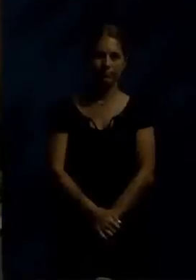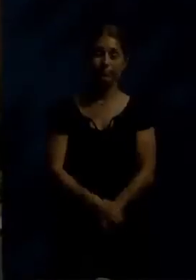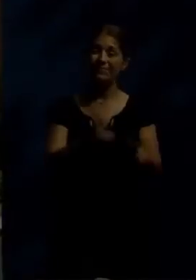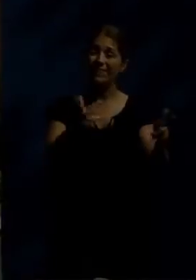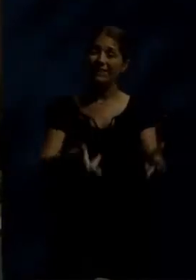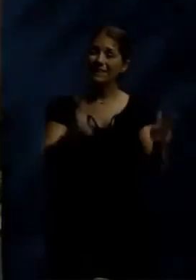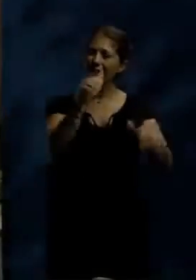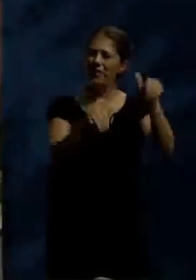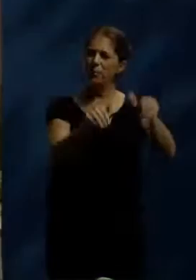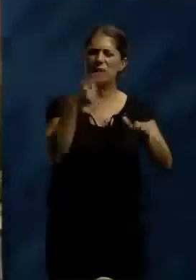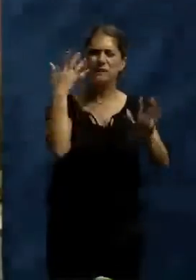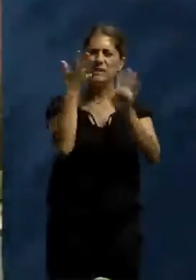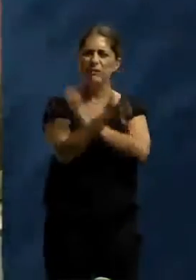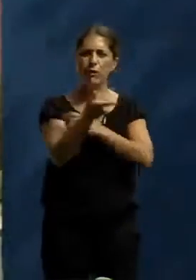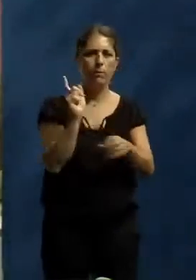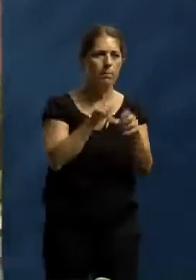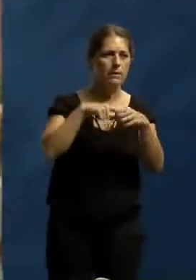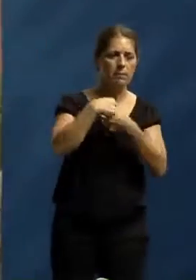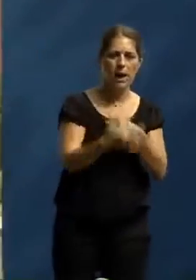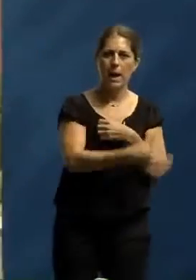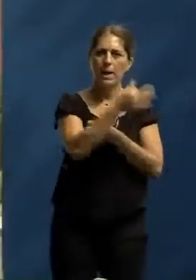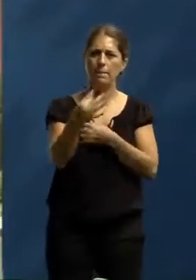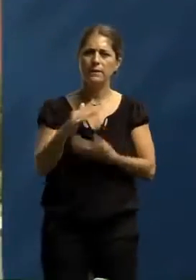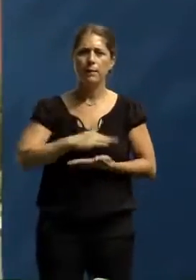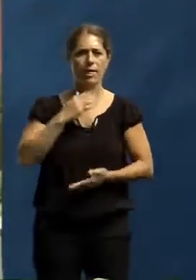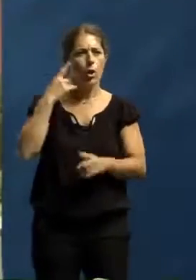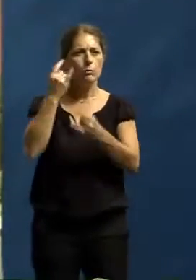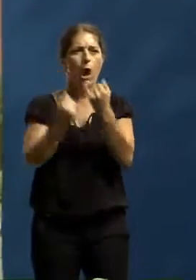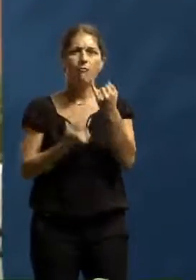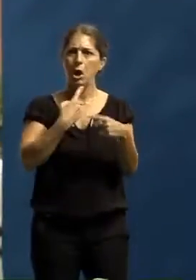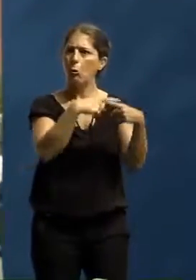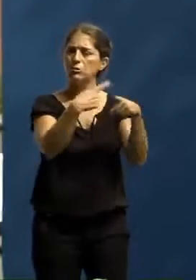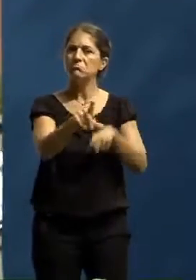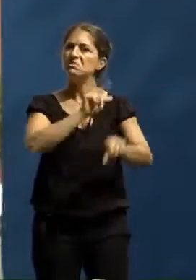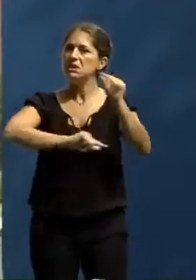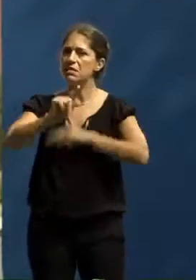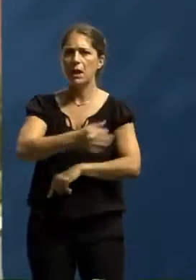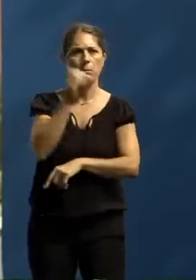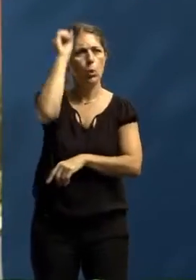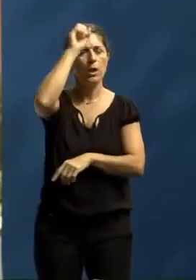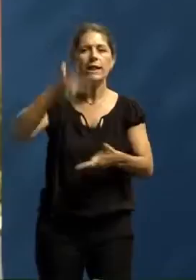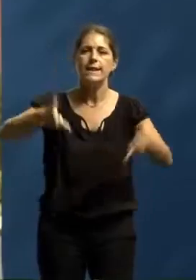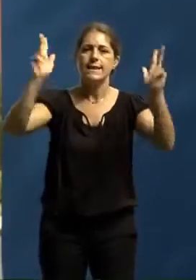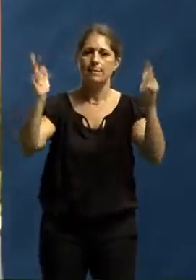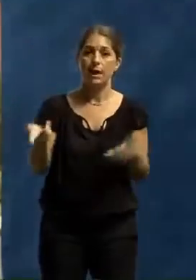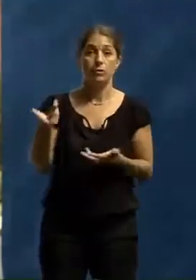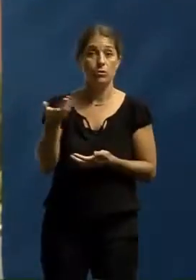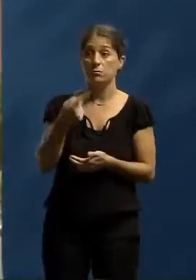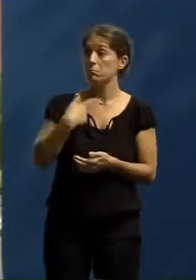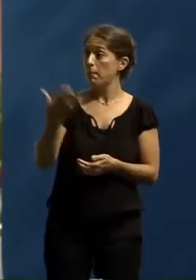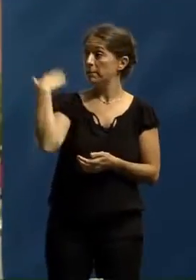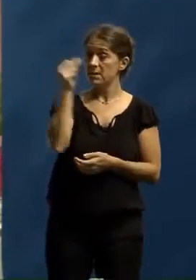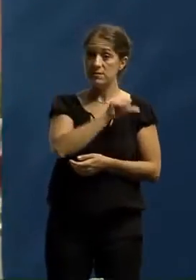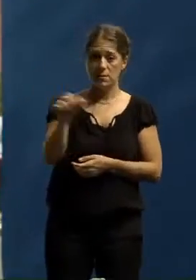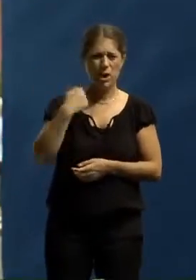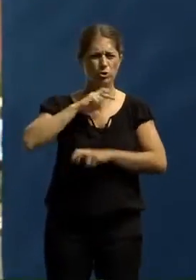Democracia é participar e democracia é ter capacidade para decidir as cousas e pensar e opinar libremente. Por iso tamén propuxemos a semana pasada unha